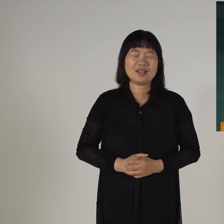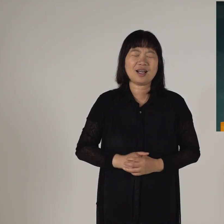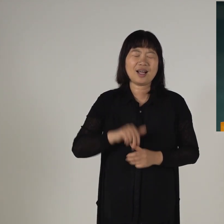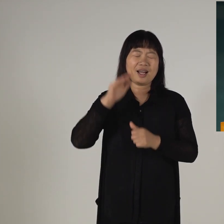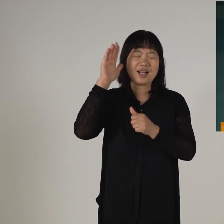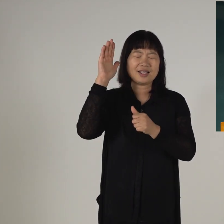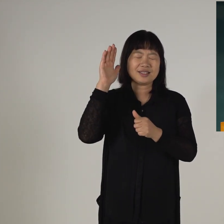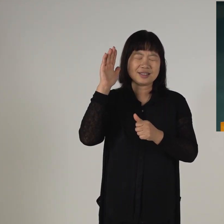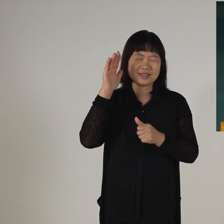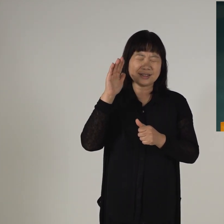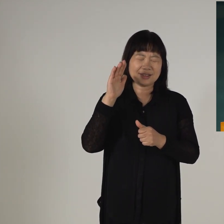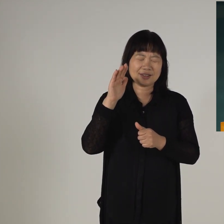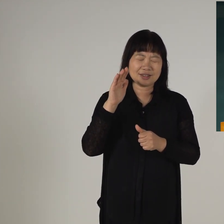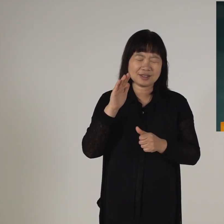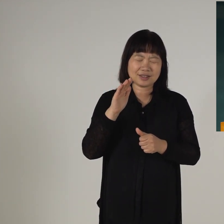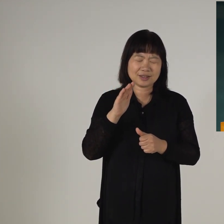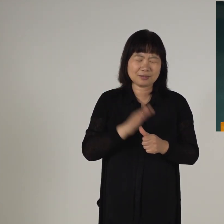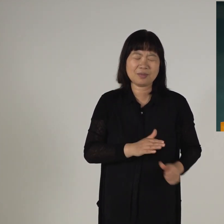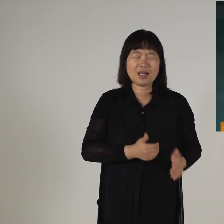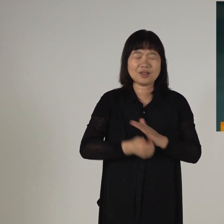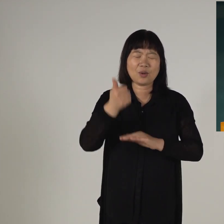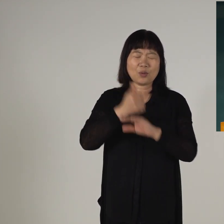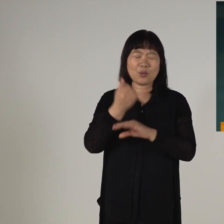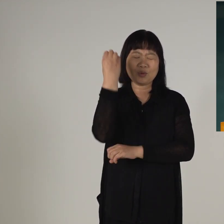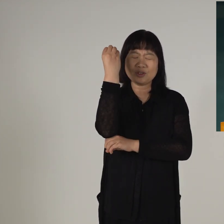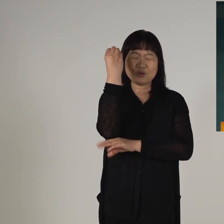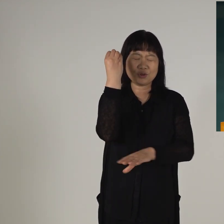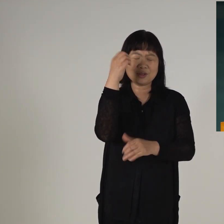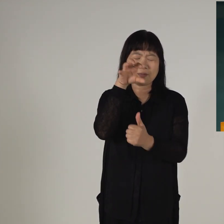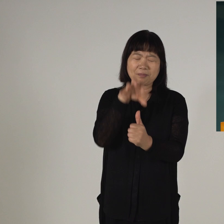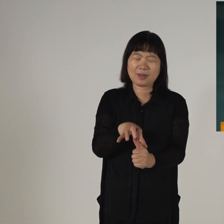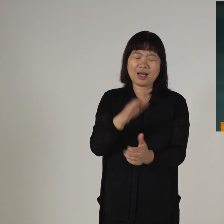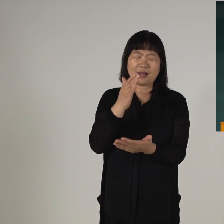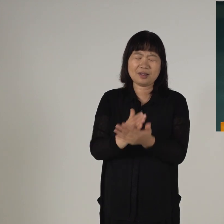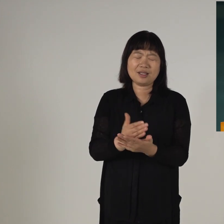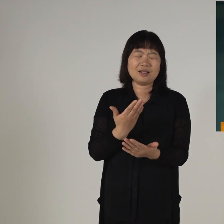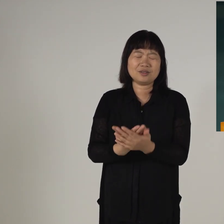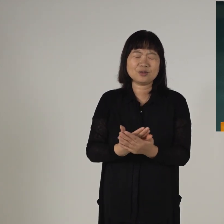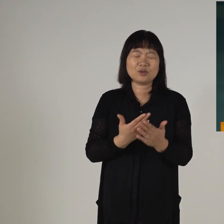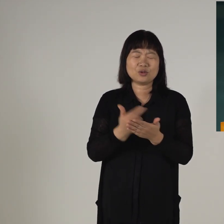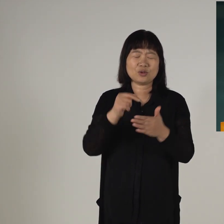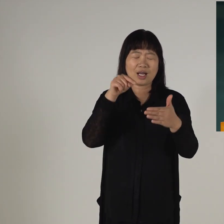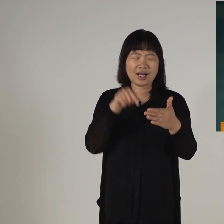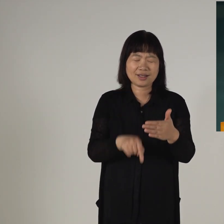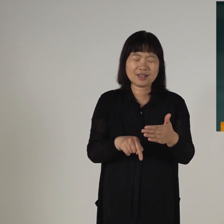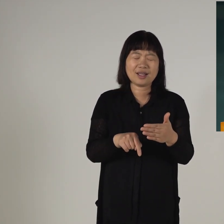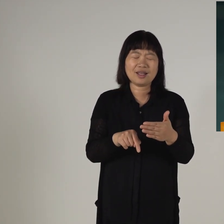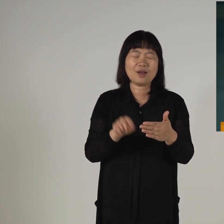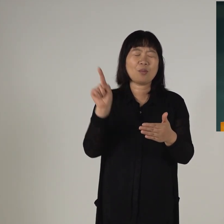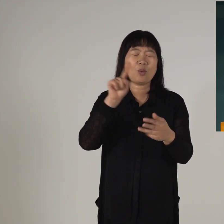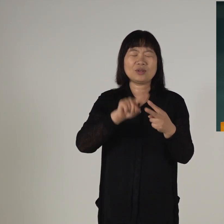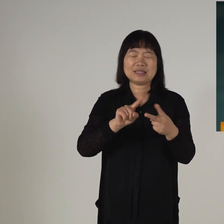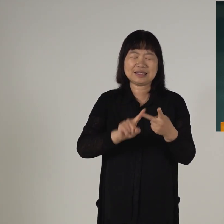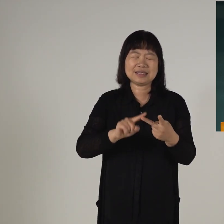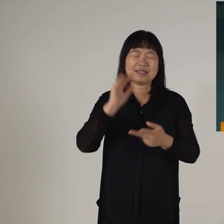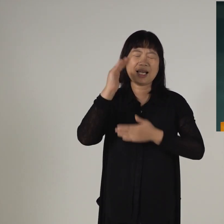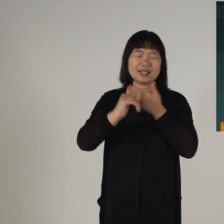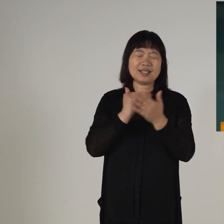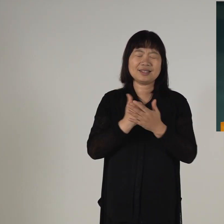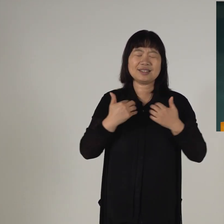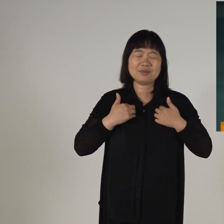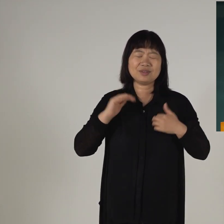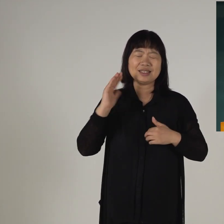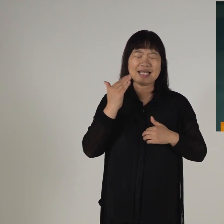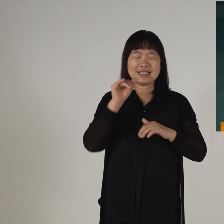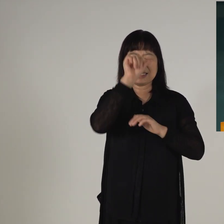실패, 성공의 기준에 매이지 않도록 도우시고 주 안에서 어찌하든 하나님의 기쁨이